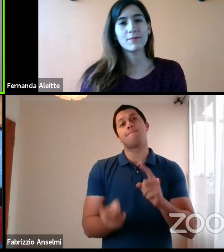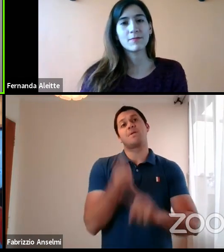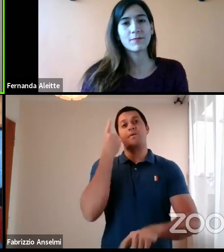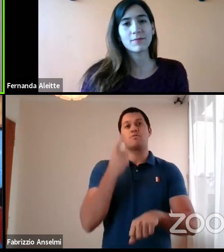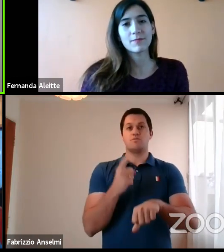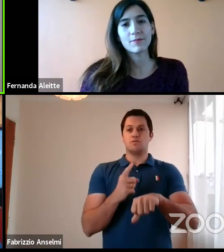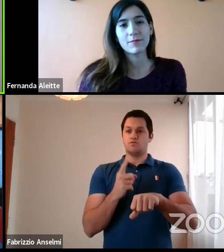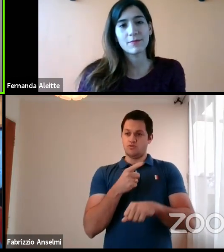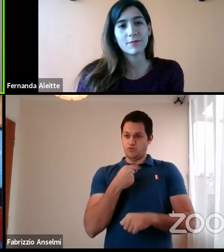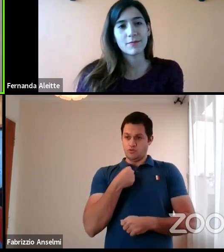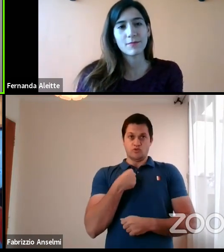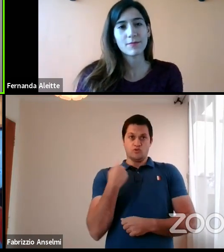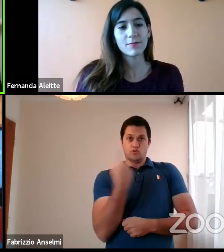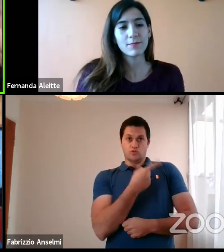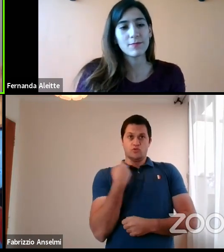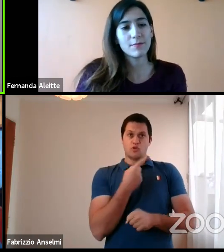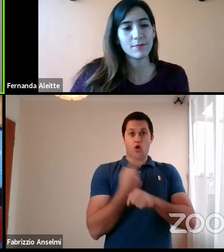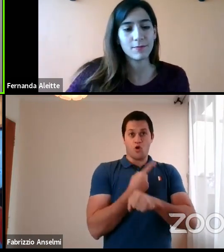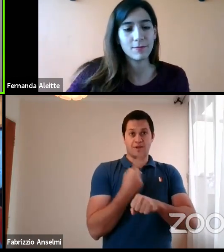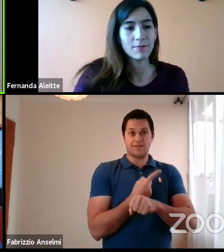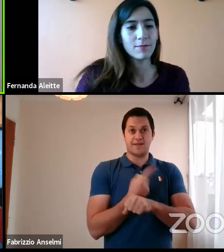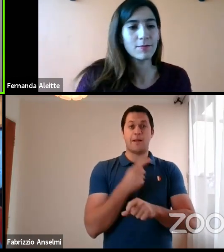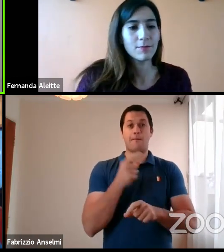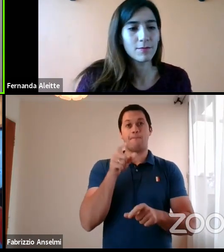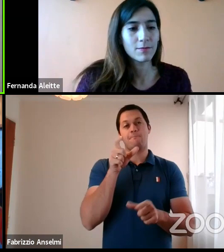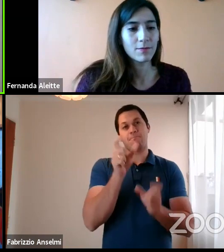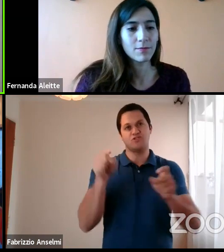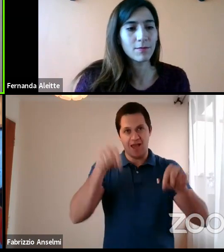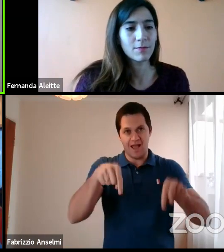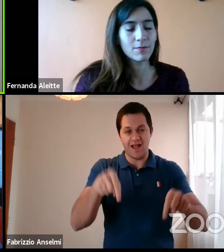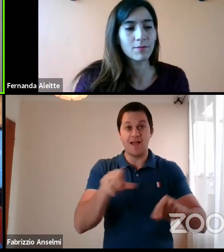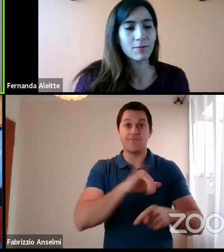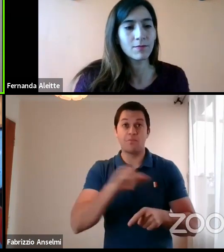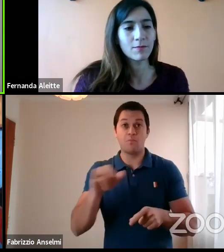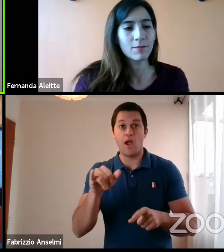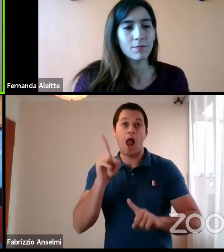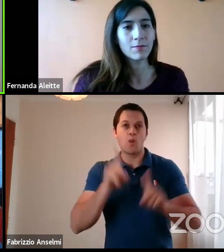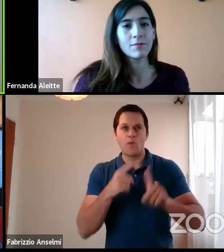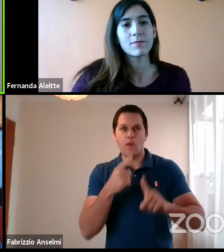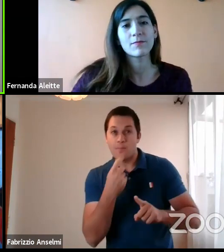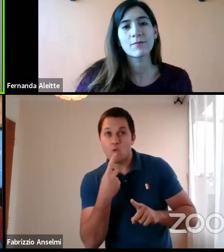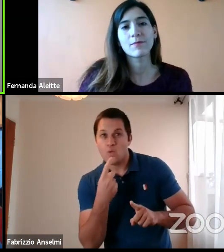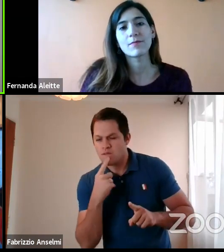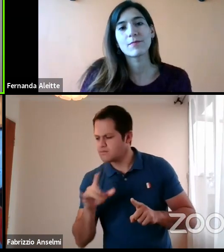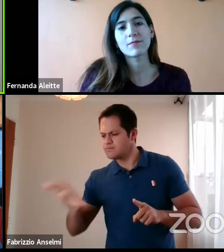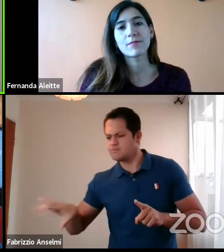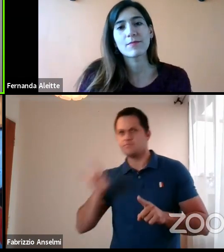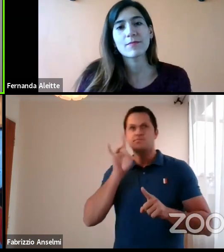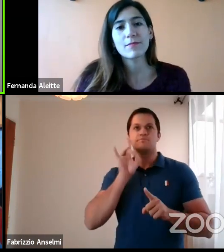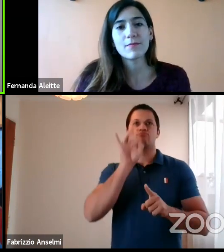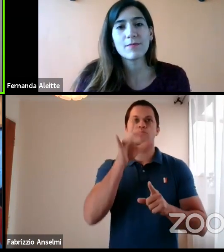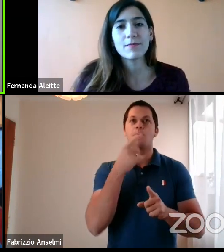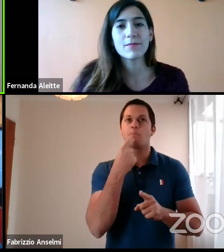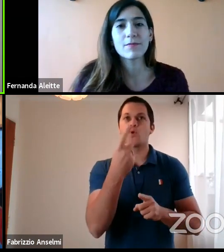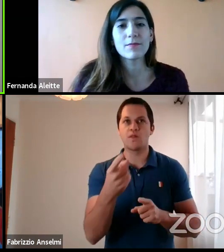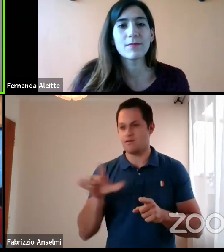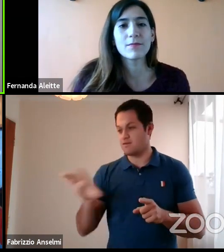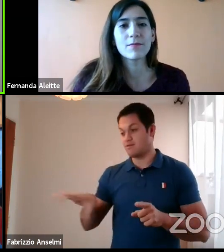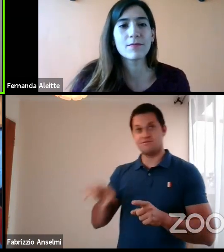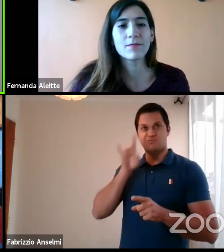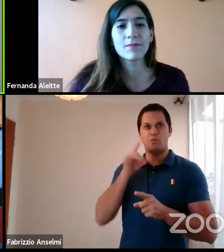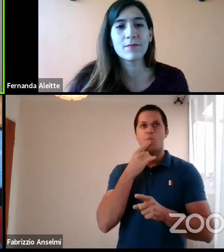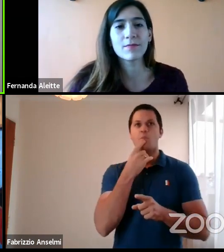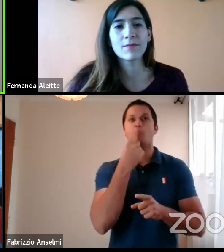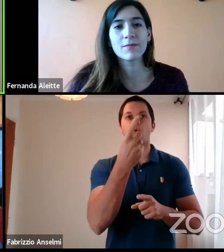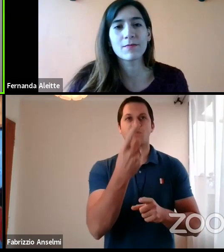Zoom, y en un segundo momento vamos a tomar sus preguntas y las vamos a ir sumando a la discusión, ¿ya? Eso. Entonces, si ya estamos